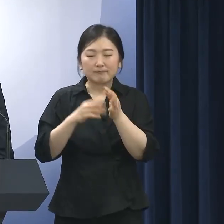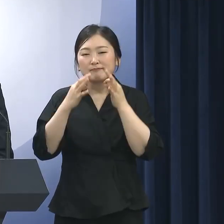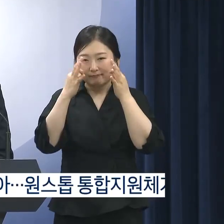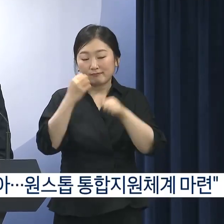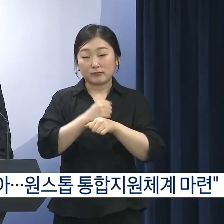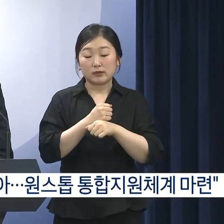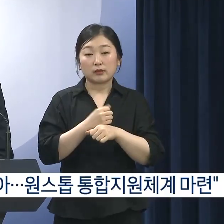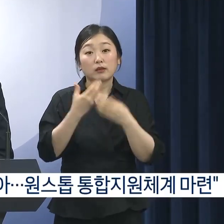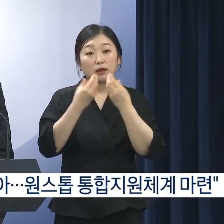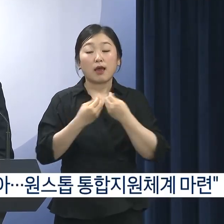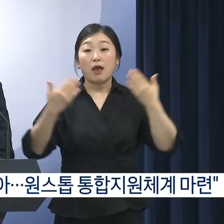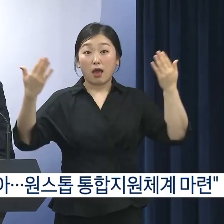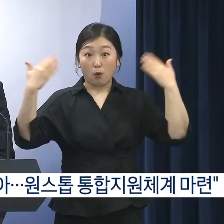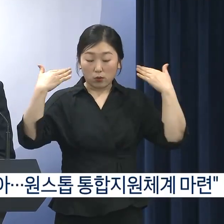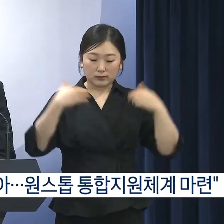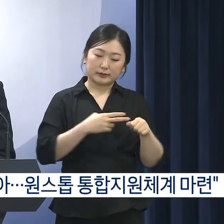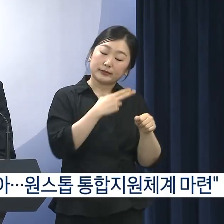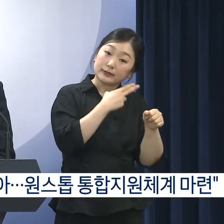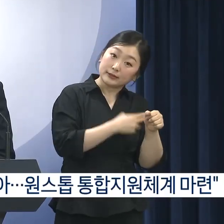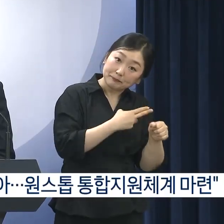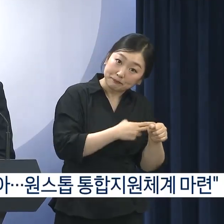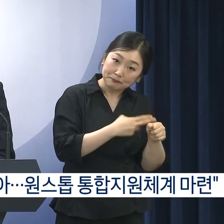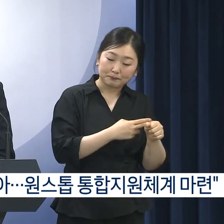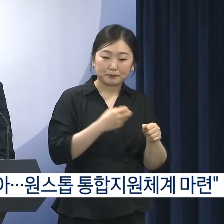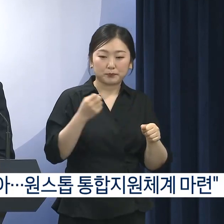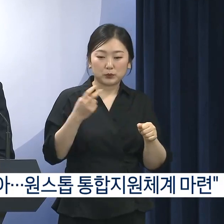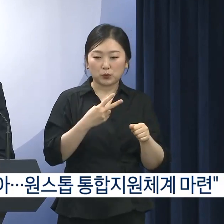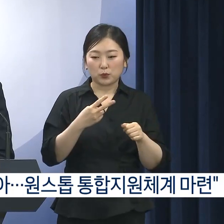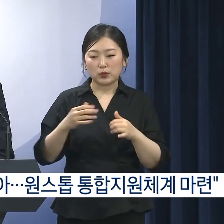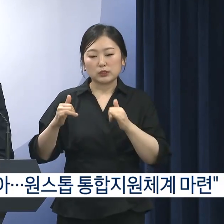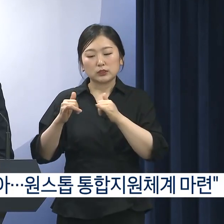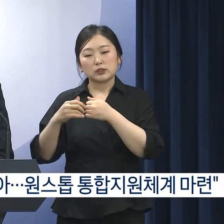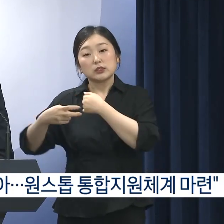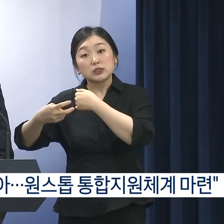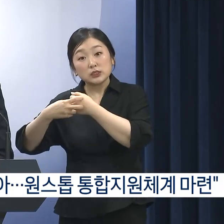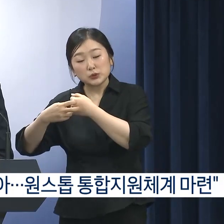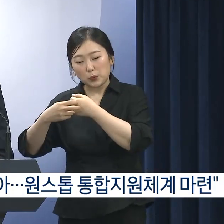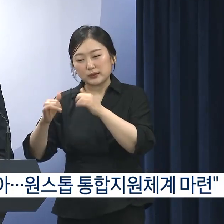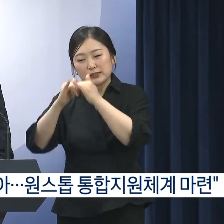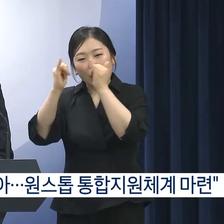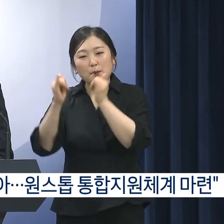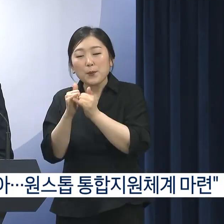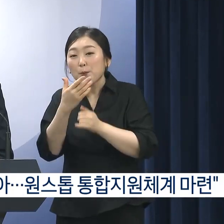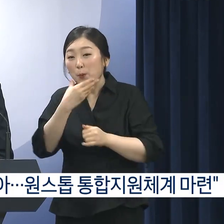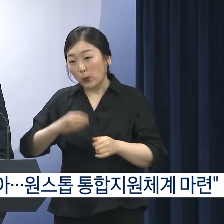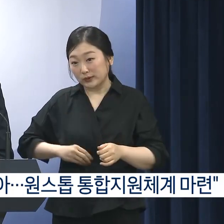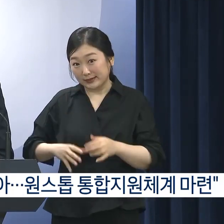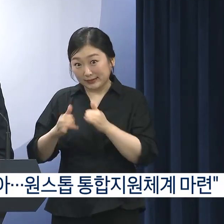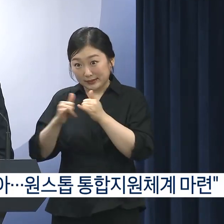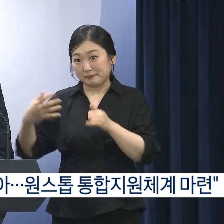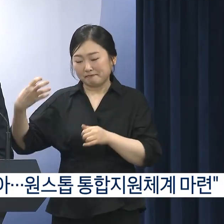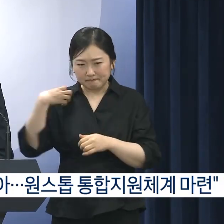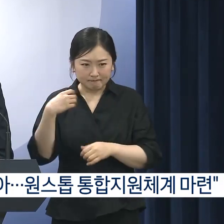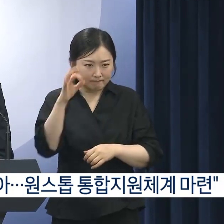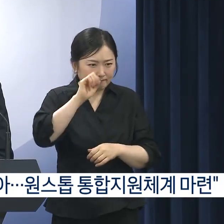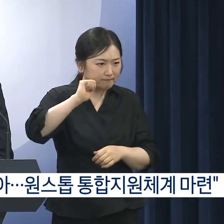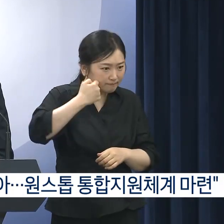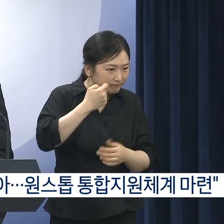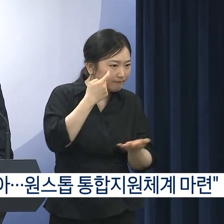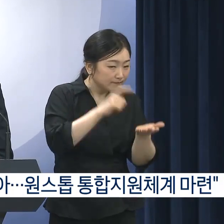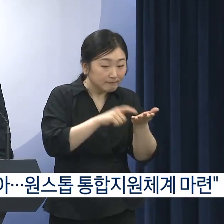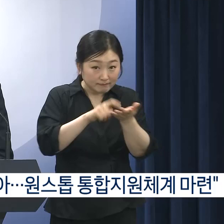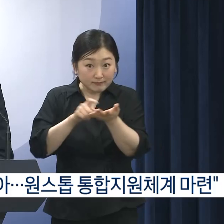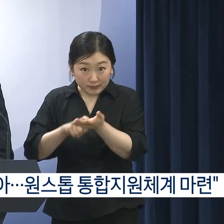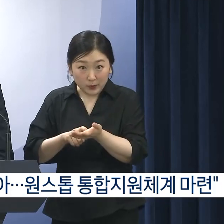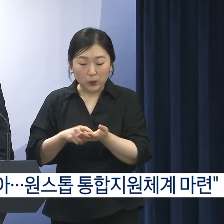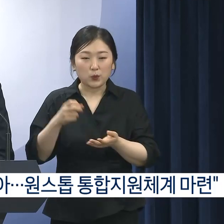있는 여러 선생님이라든지 또 의료 사회복지를 대상으로 발굴을 하고 병원이 되겠죠. 지역사회 같은 경우도 통장, 이장,